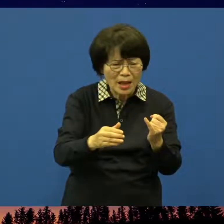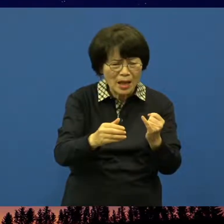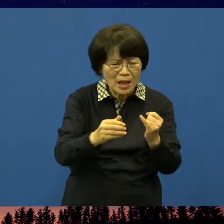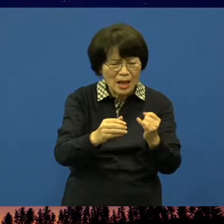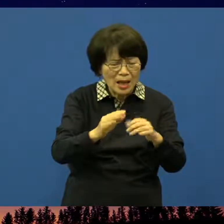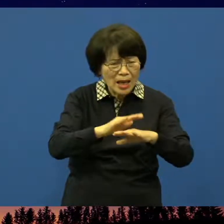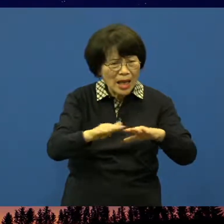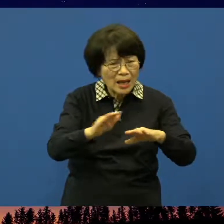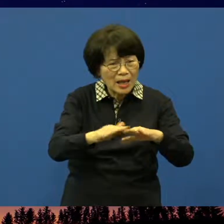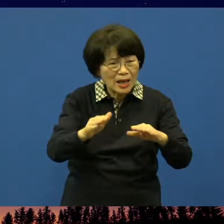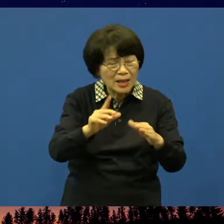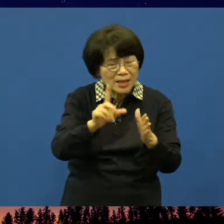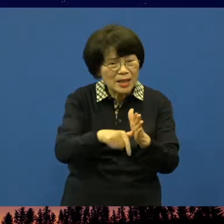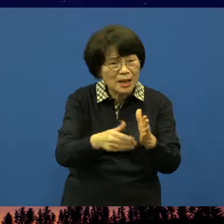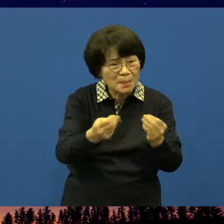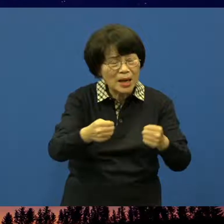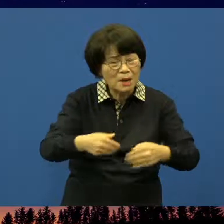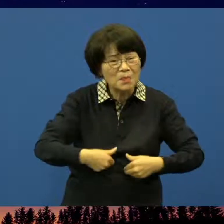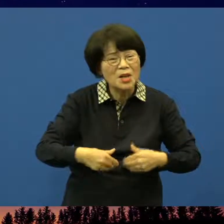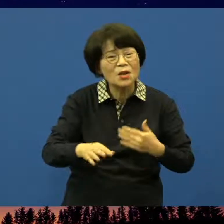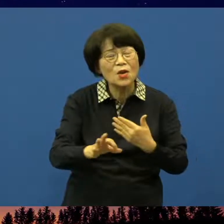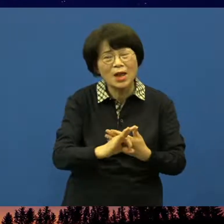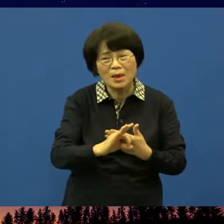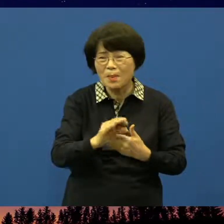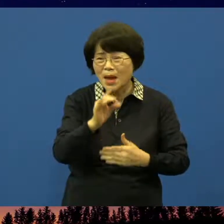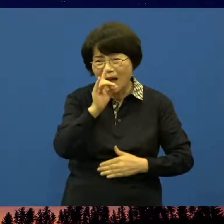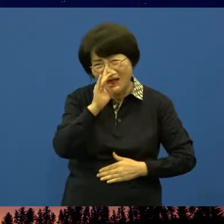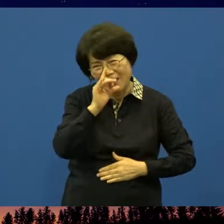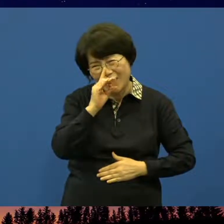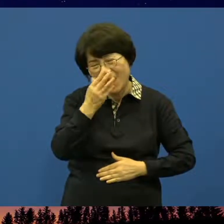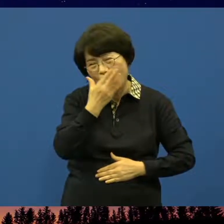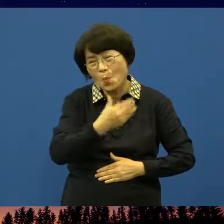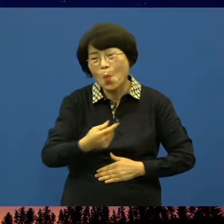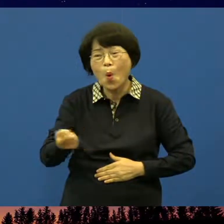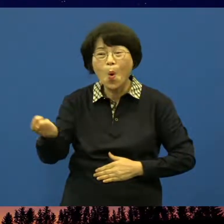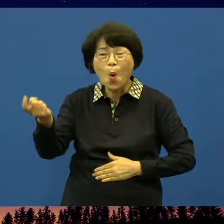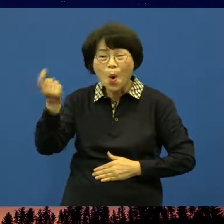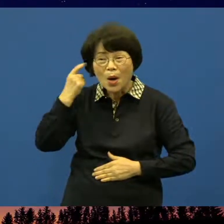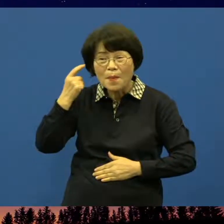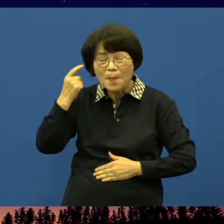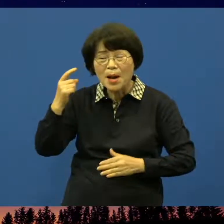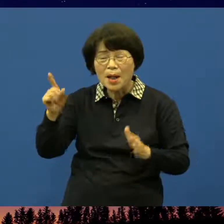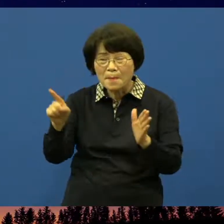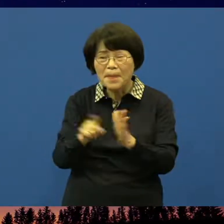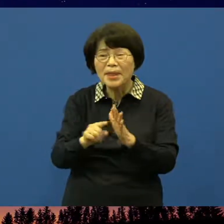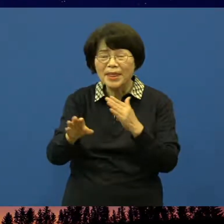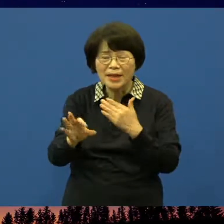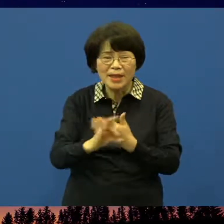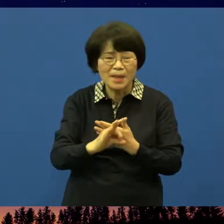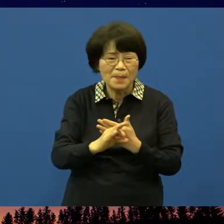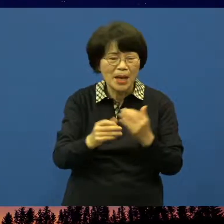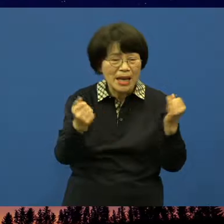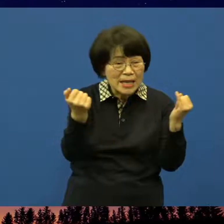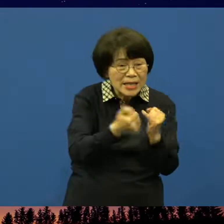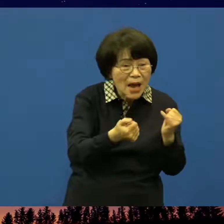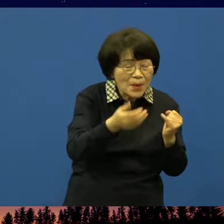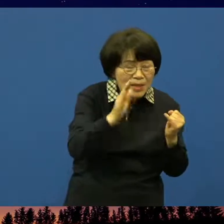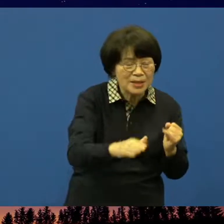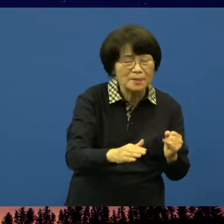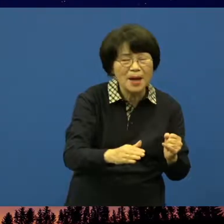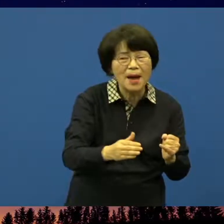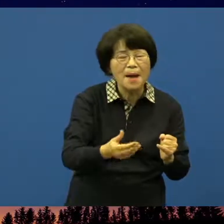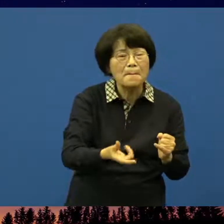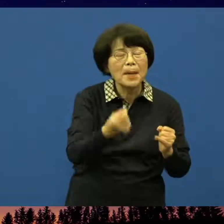영향력에서 멀어진 거예요. 여러분. 복음을 더 깊이 경험하고 십자가에 담금질하면요, 그냥 금방 화해가